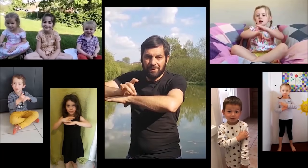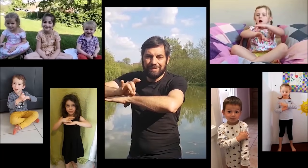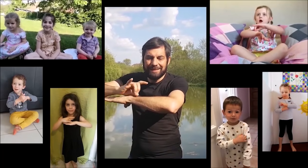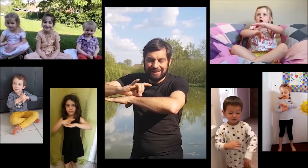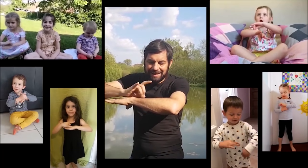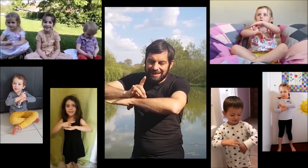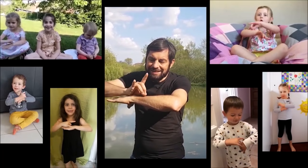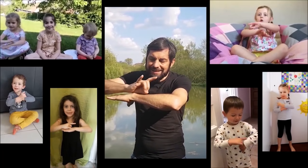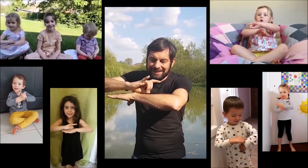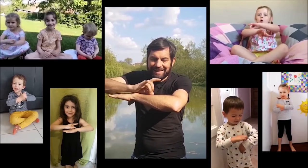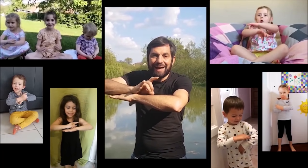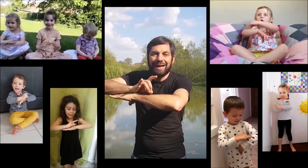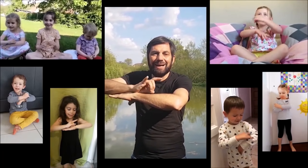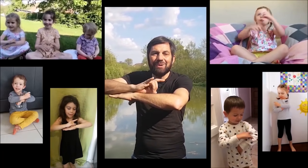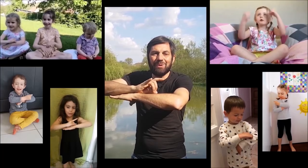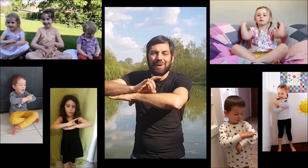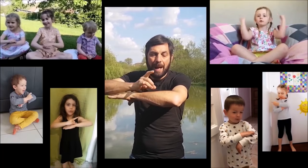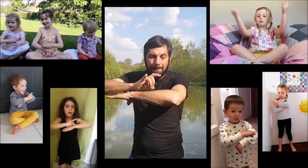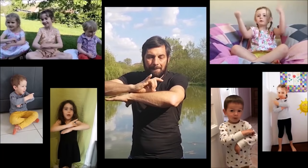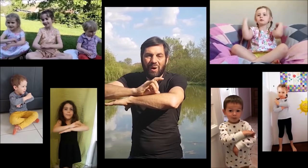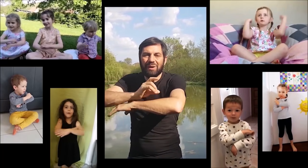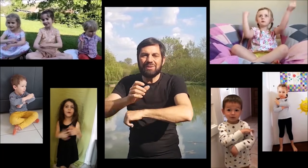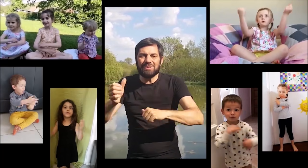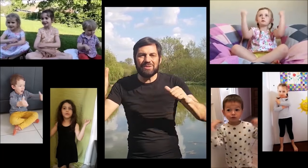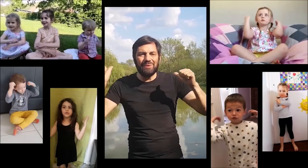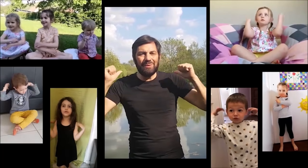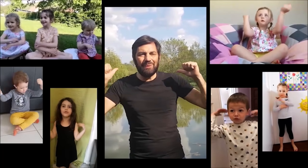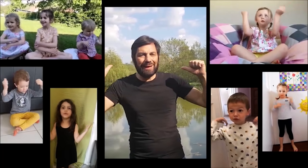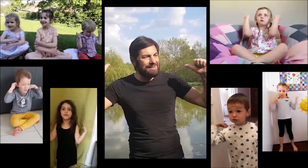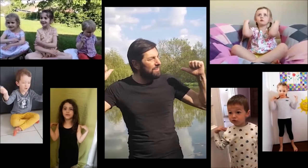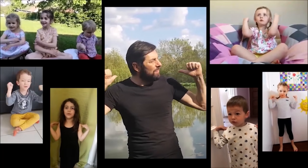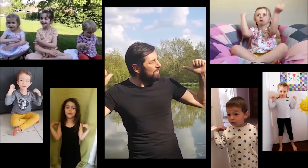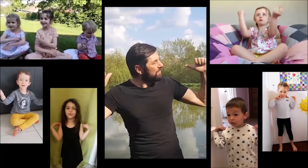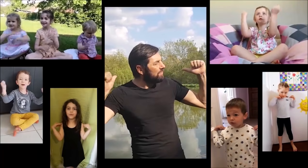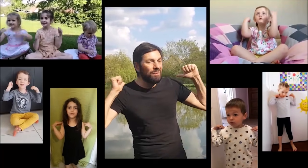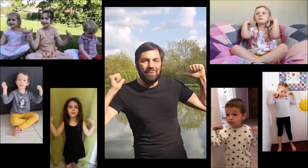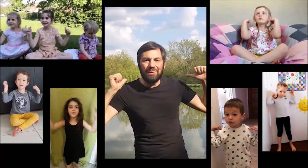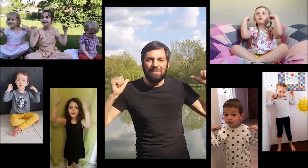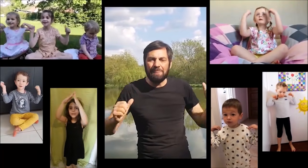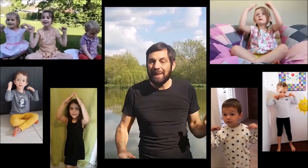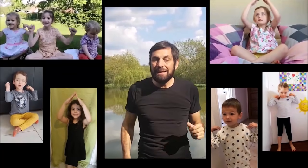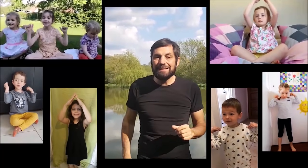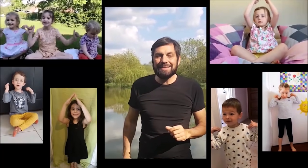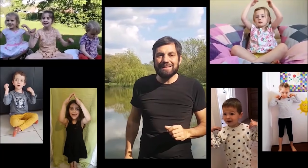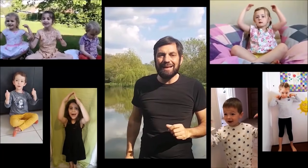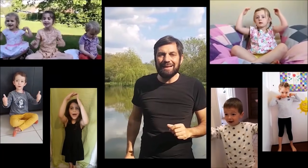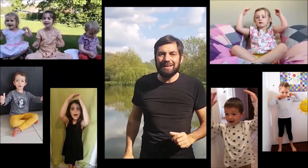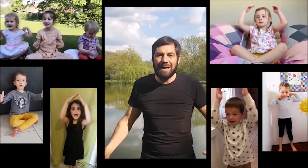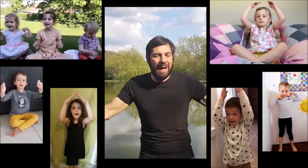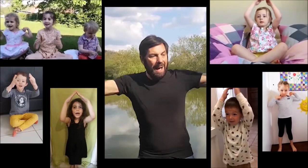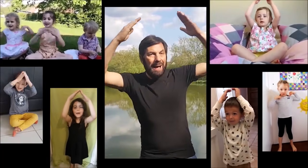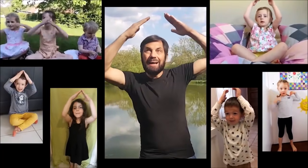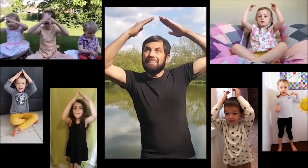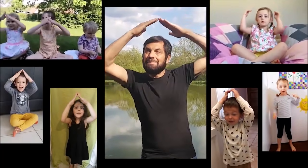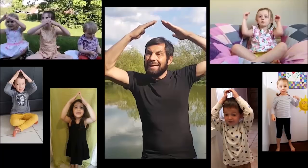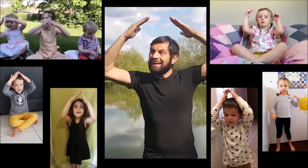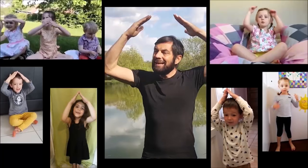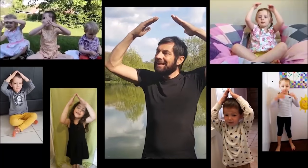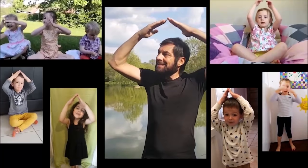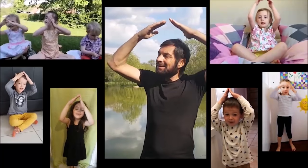Petit escargot porte sur son dos sa